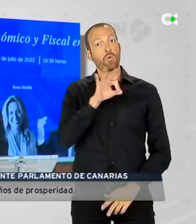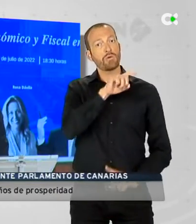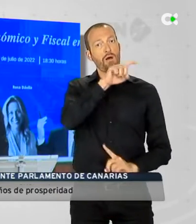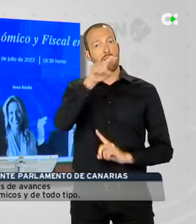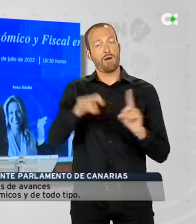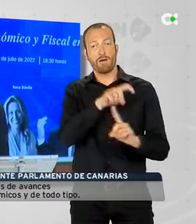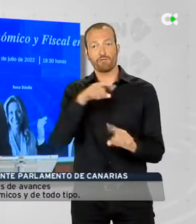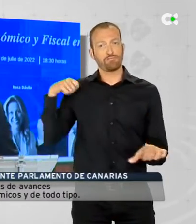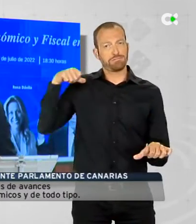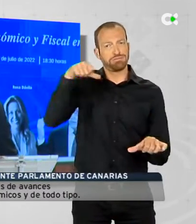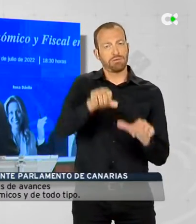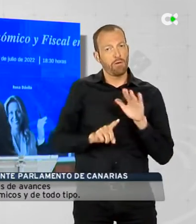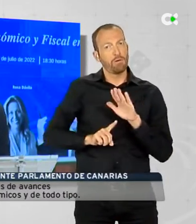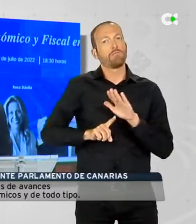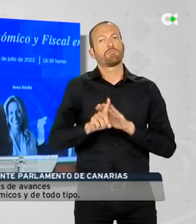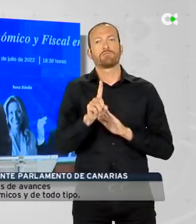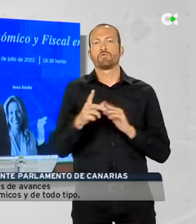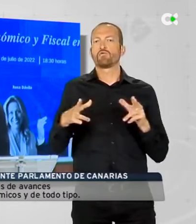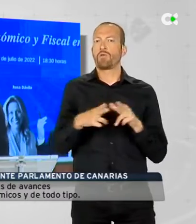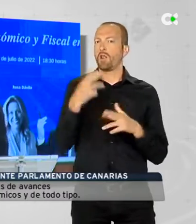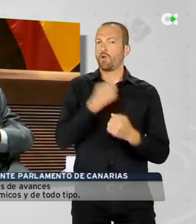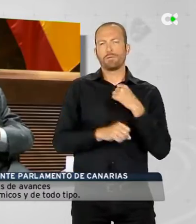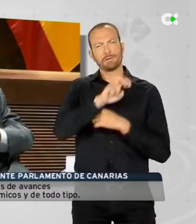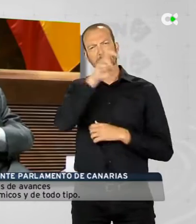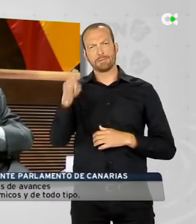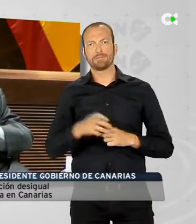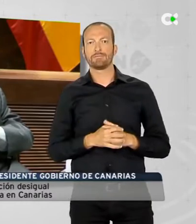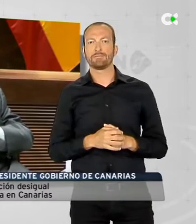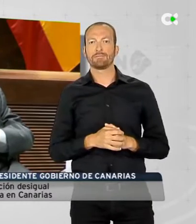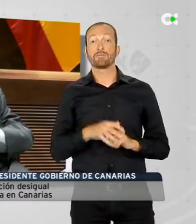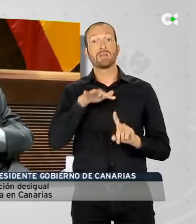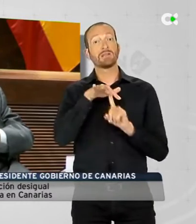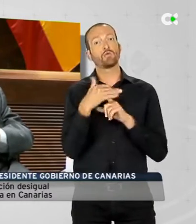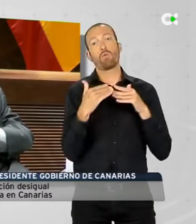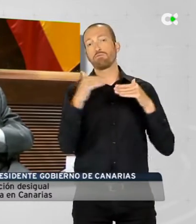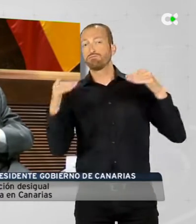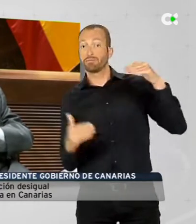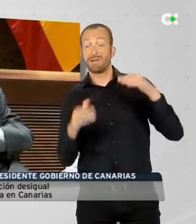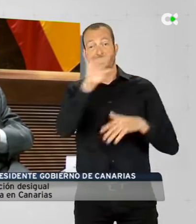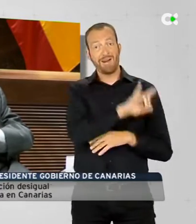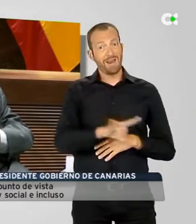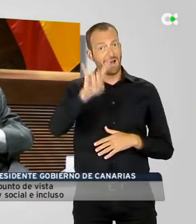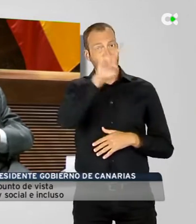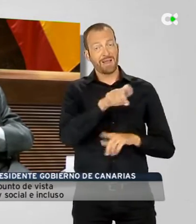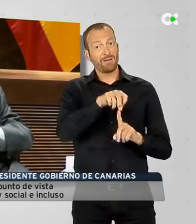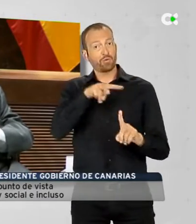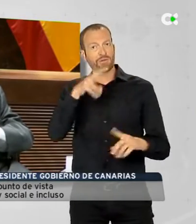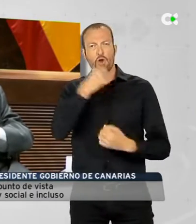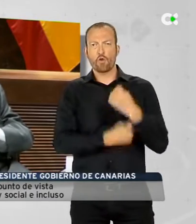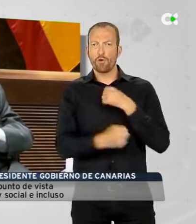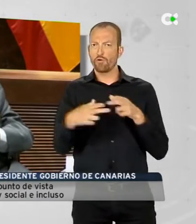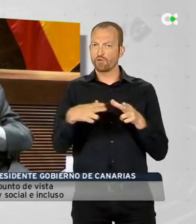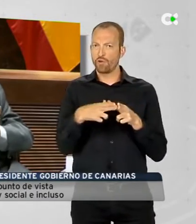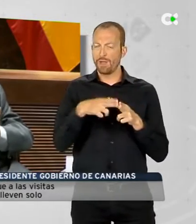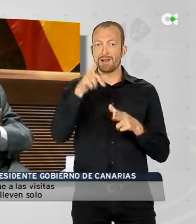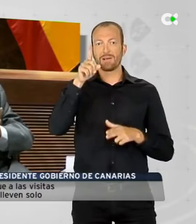y 50 años de avances sociales, económicos y de todo tipo. La situación desigual que había en Canarias desde el punto de vista económico y social, incluso dijimos